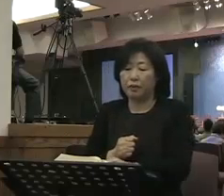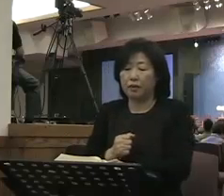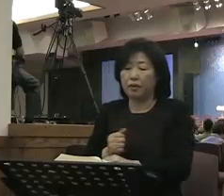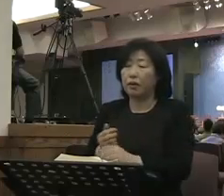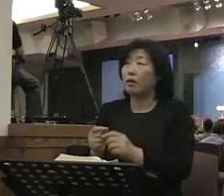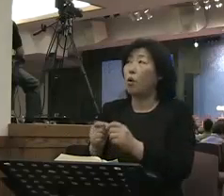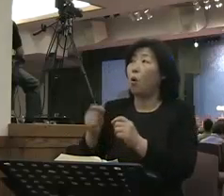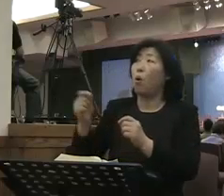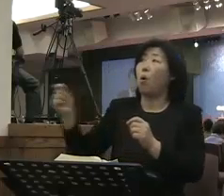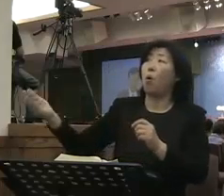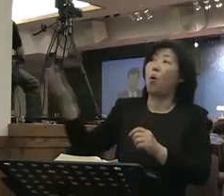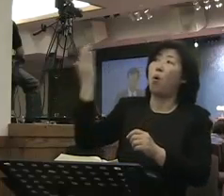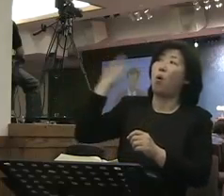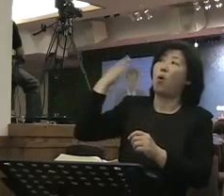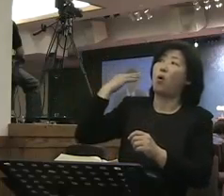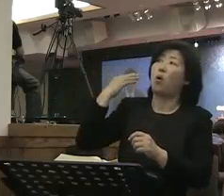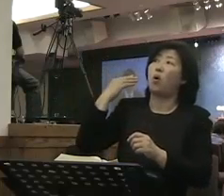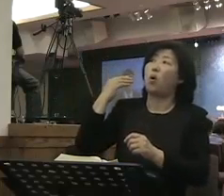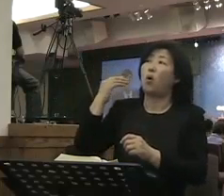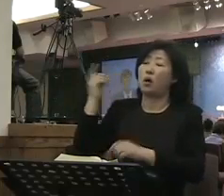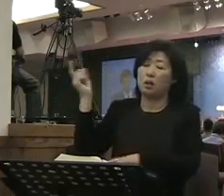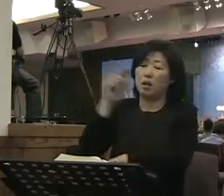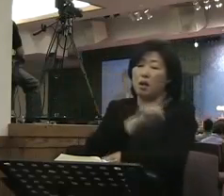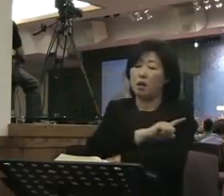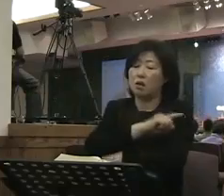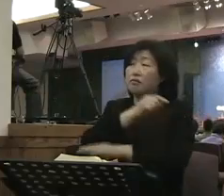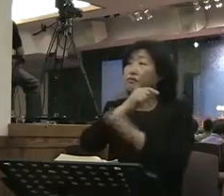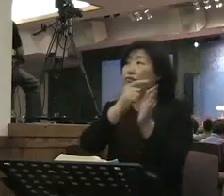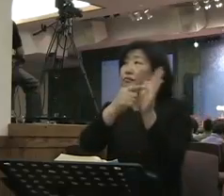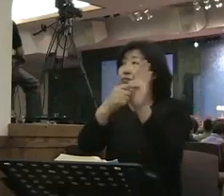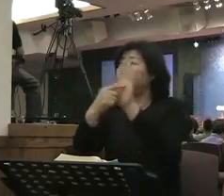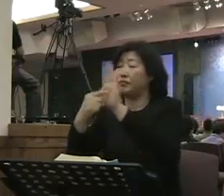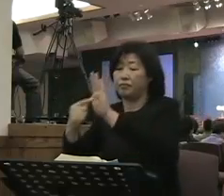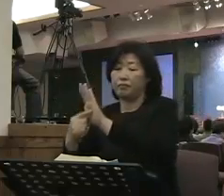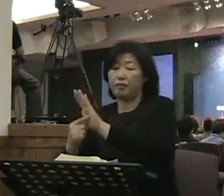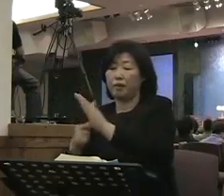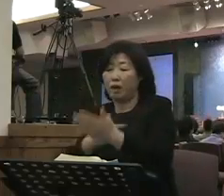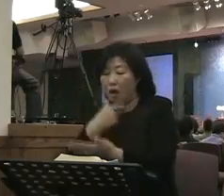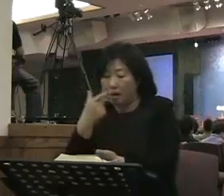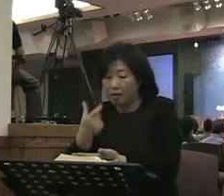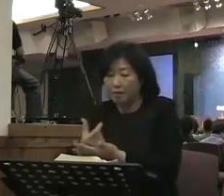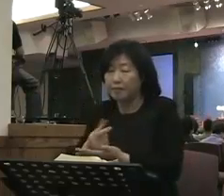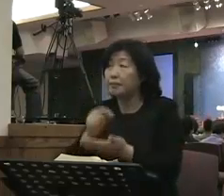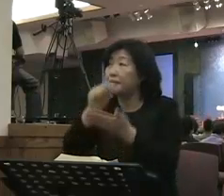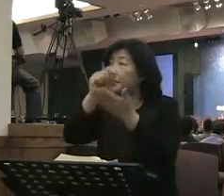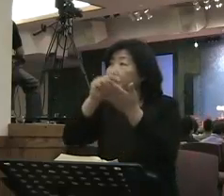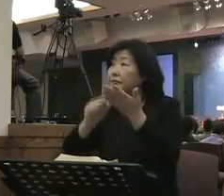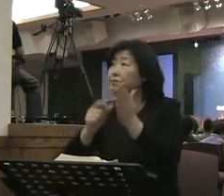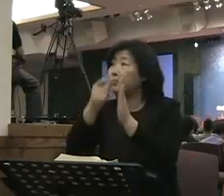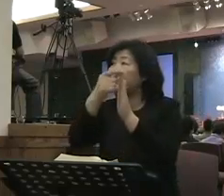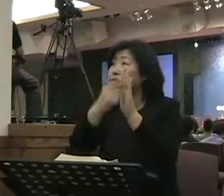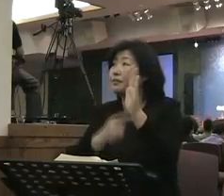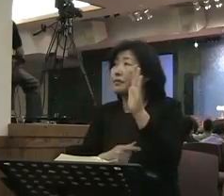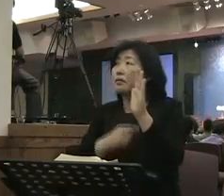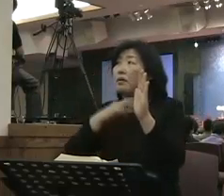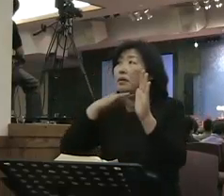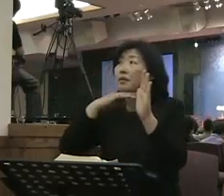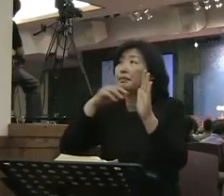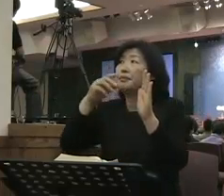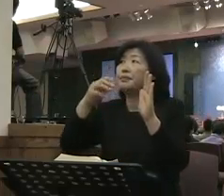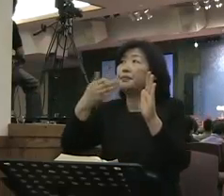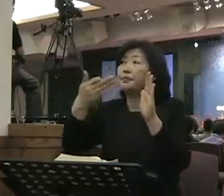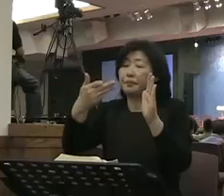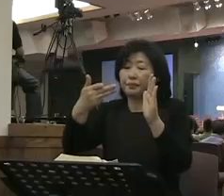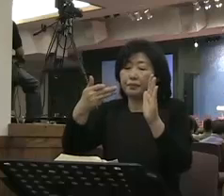오래전 뉴욕 데일리 뉴스에 한 감동적인 기사가 실렸었습니다. 17살 날